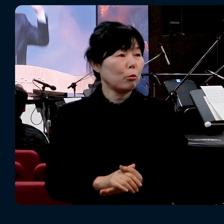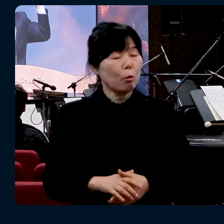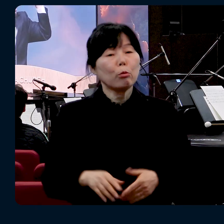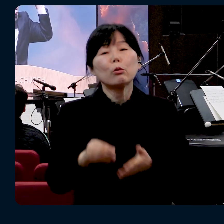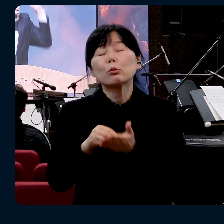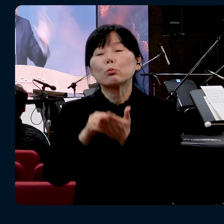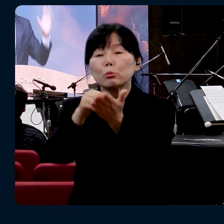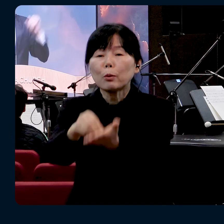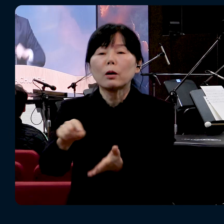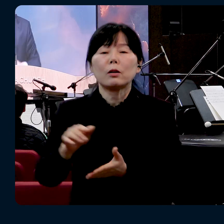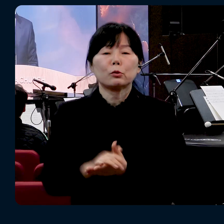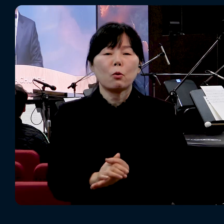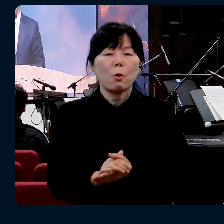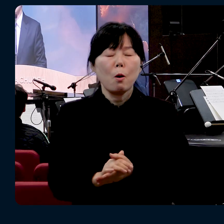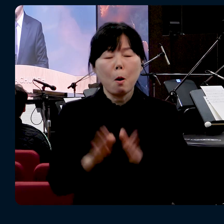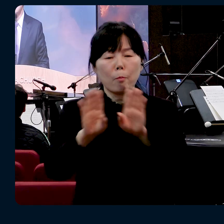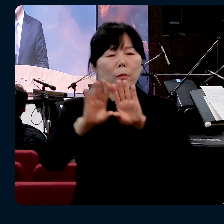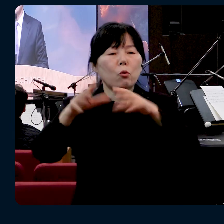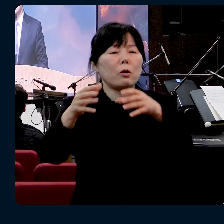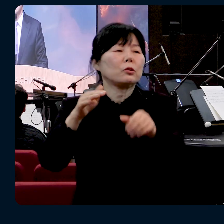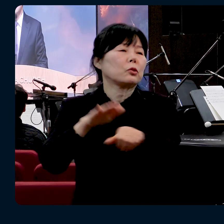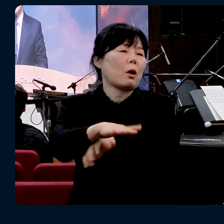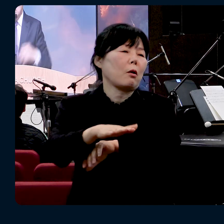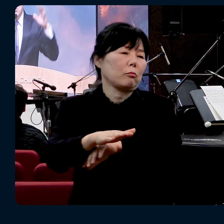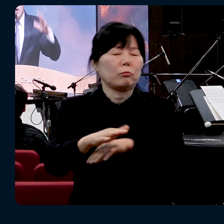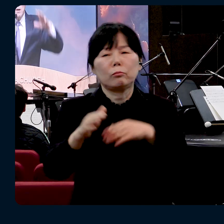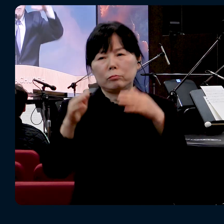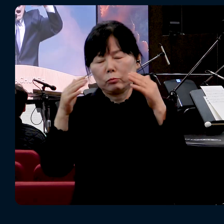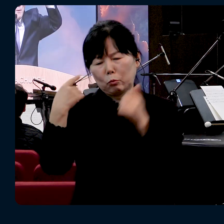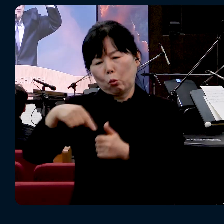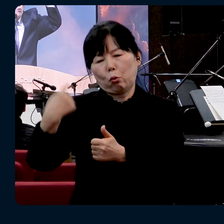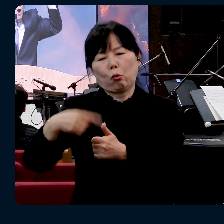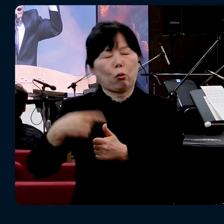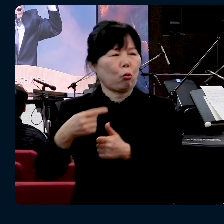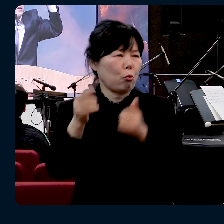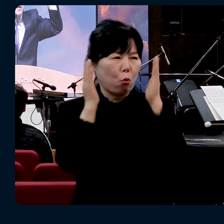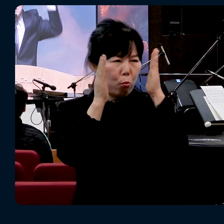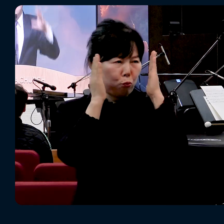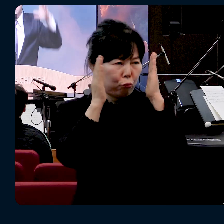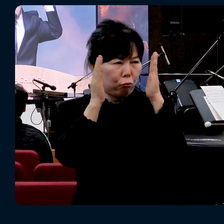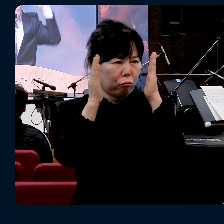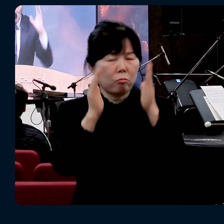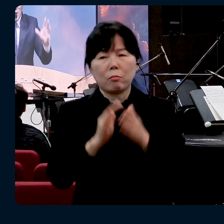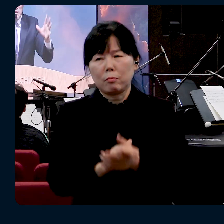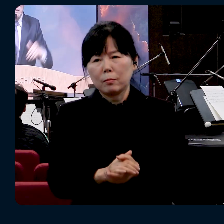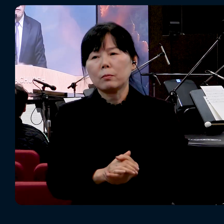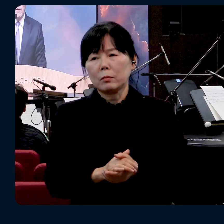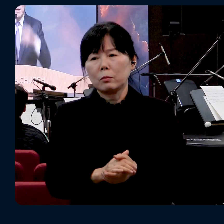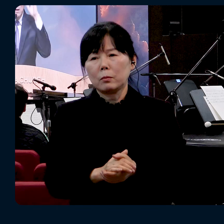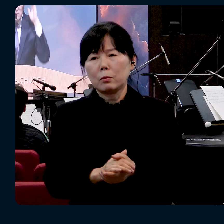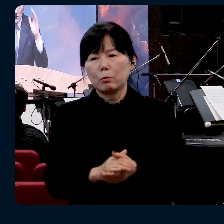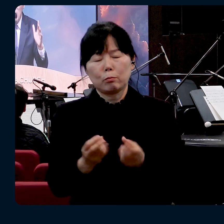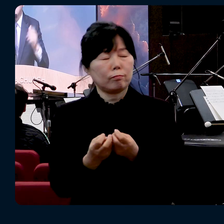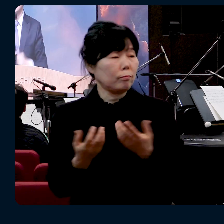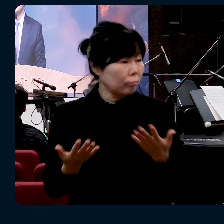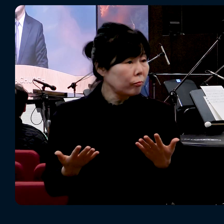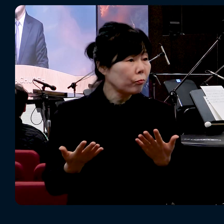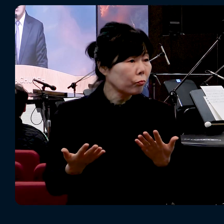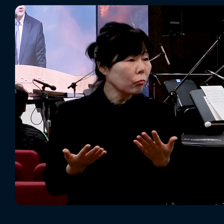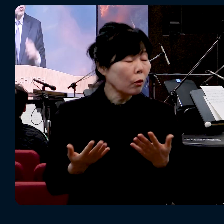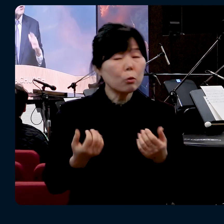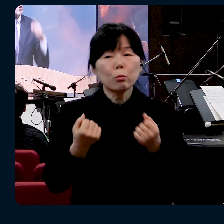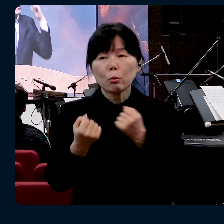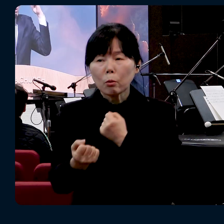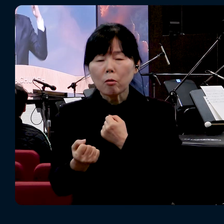가서 바벨론의 교육을 받아야 되는 거예요. 그들이 원하는 바벨론화하는 그 교육에 들어가야 되는 거예요.